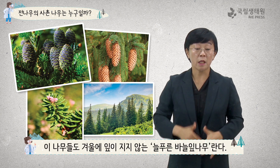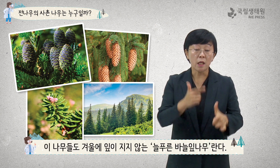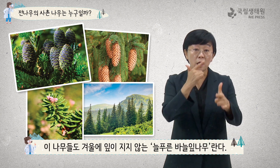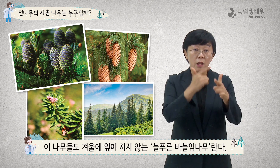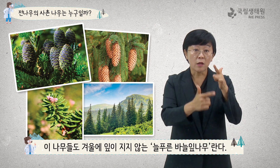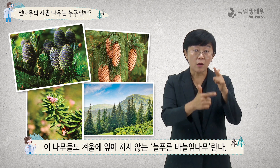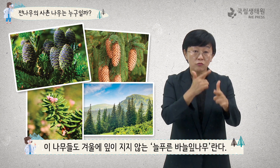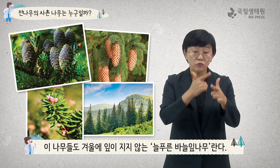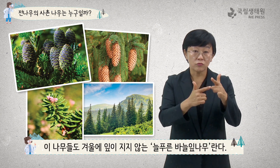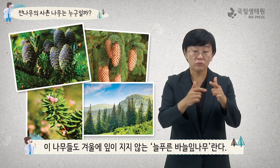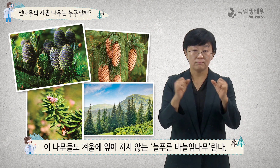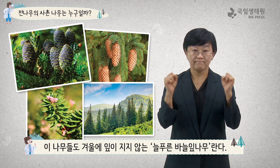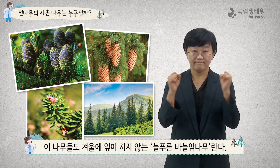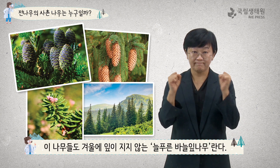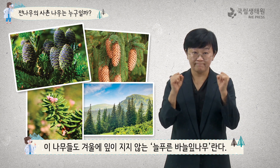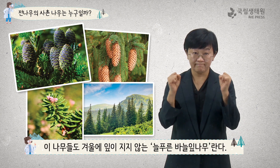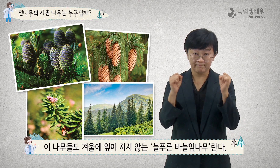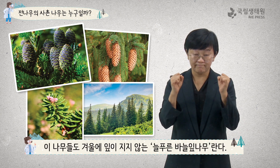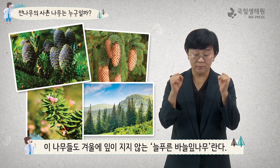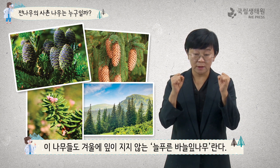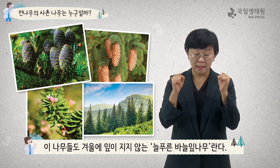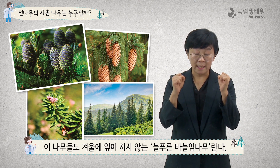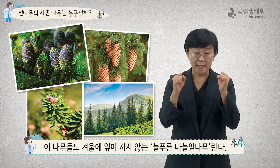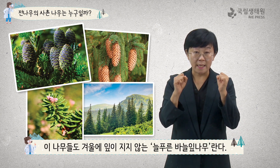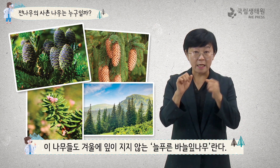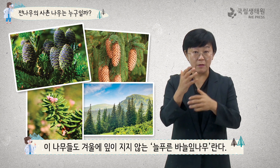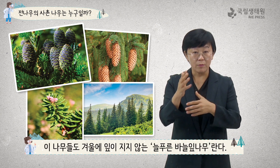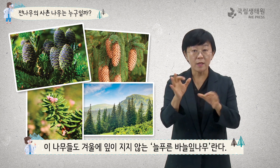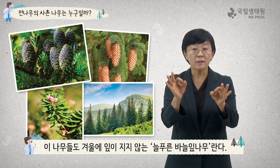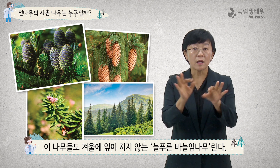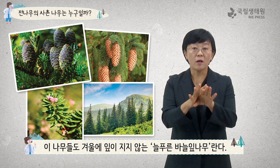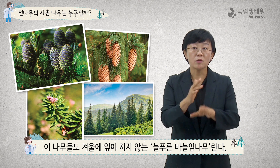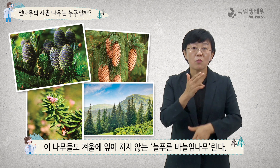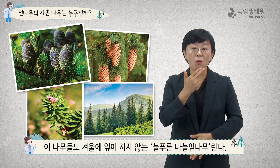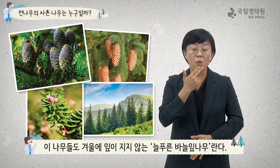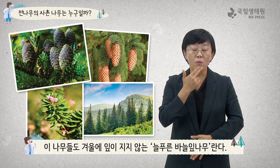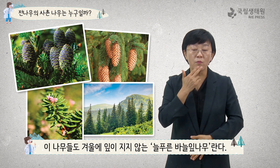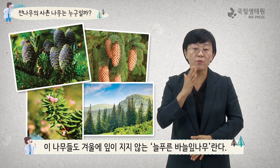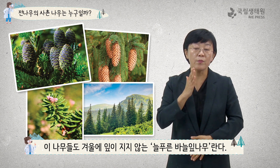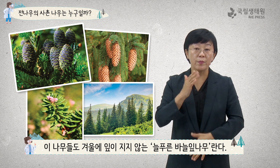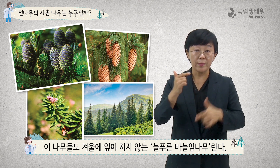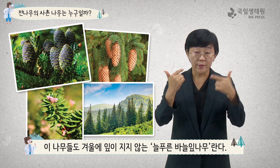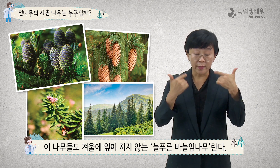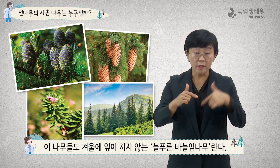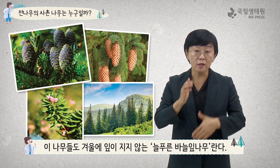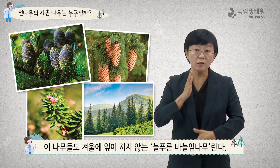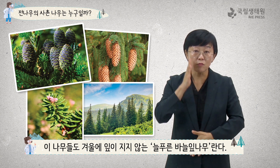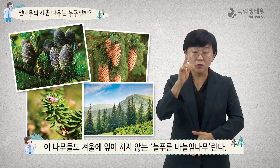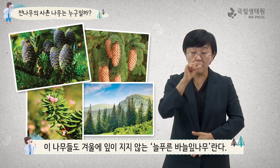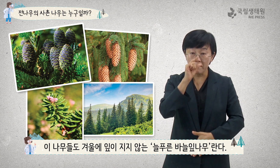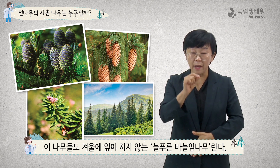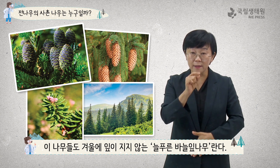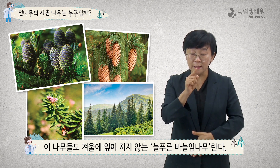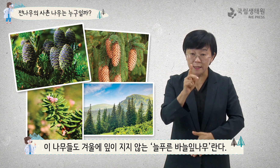이 나무들도 겨울에 잎이 지지 않는 늘푸른 바늘잎 나무란다.